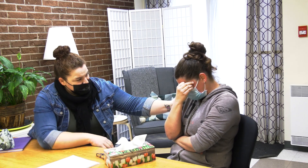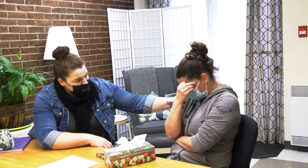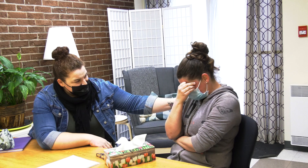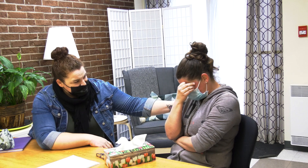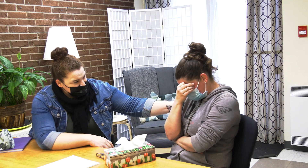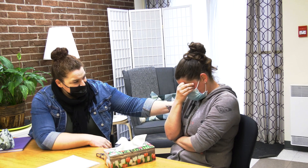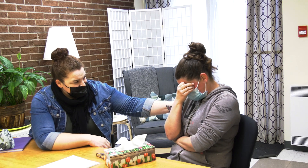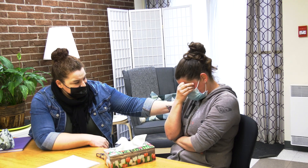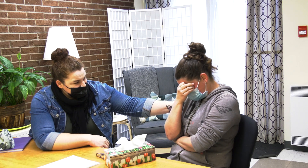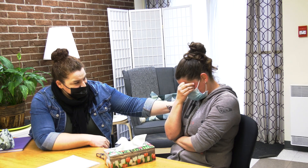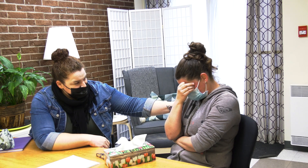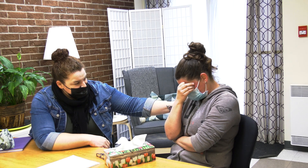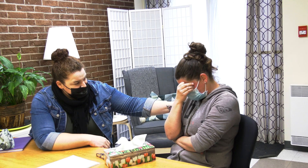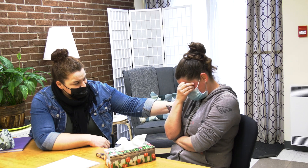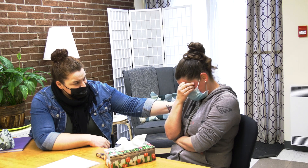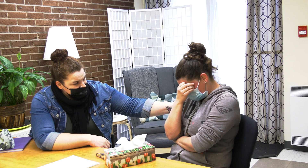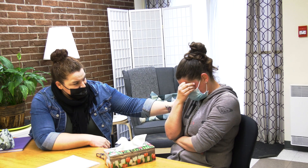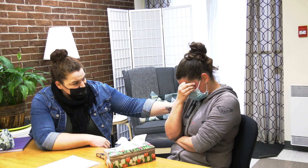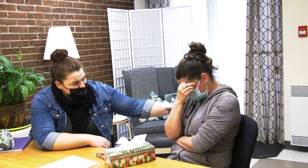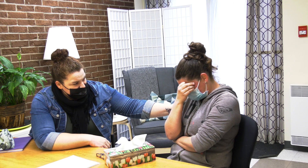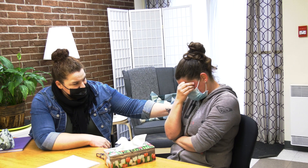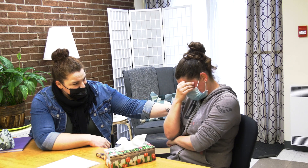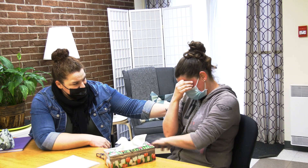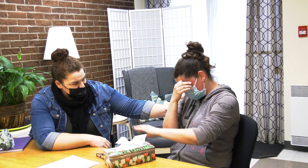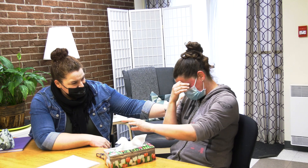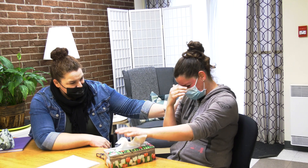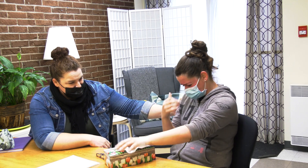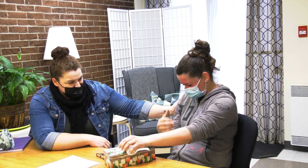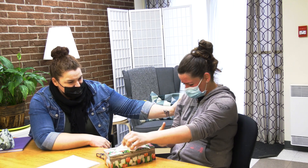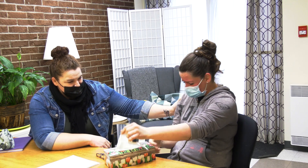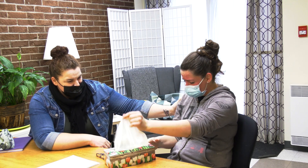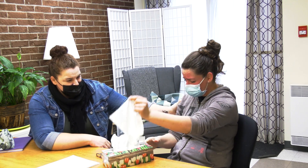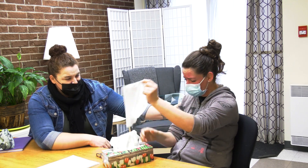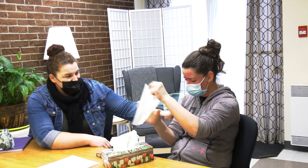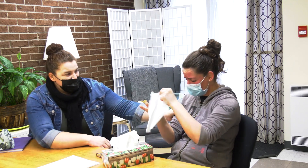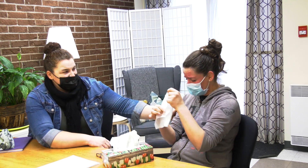Ben, écoute, je comprends que ça fait peur, là, puis c'est pour ça que tu es ici.